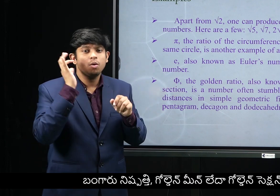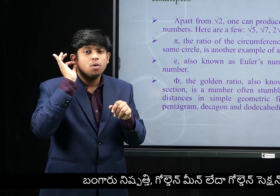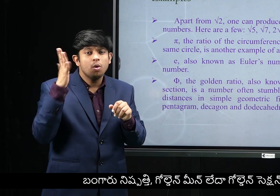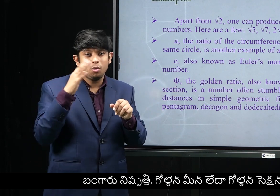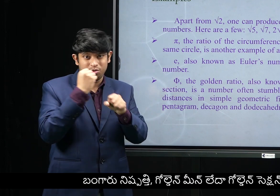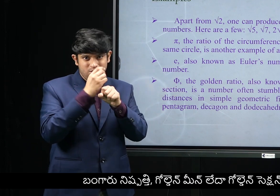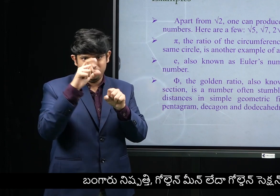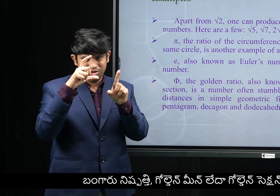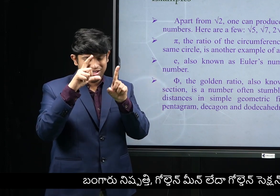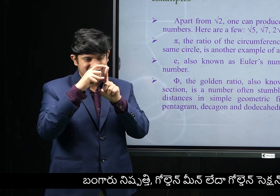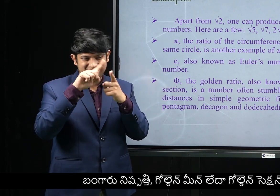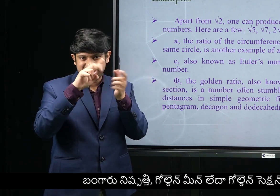కూడా పిలుస్తారు.